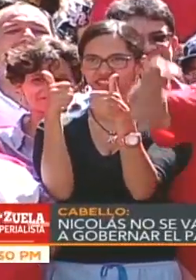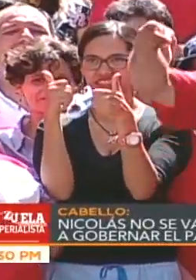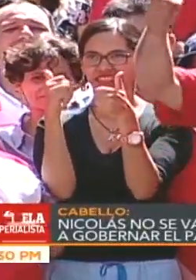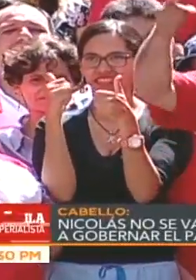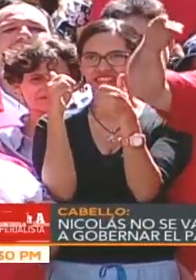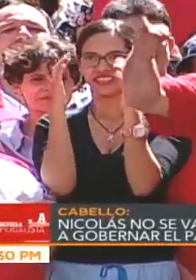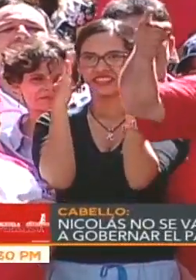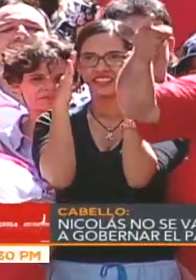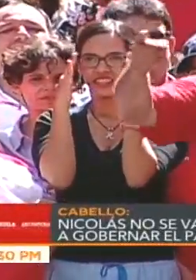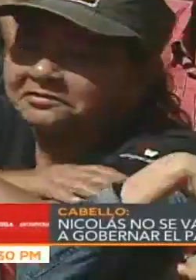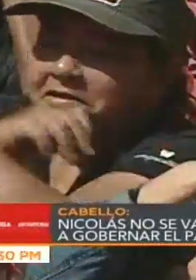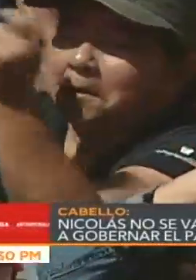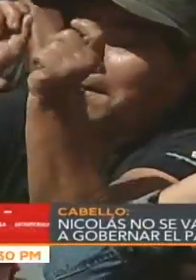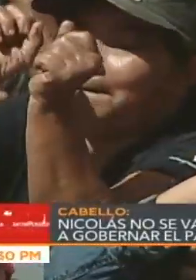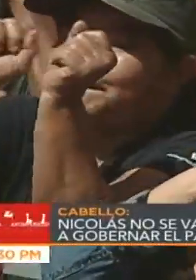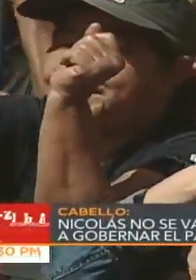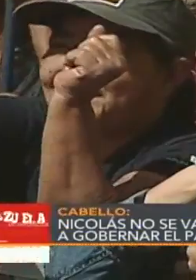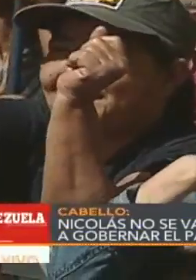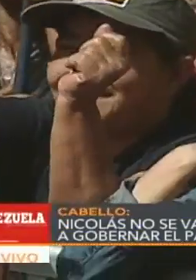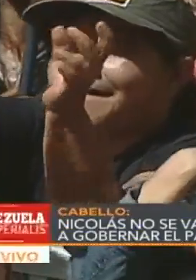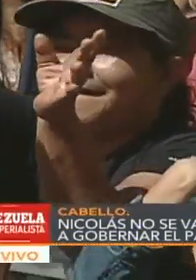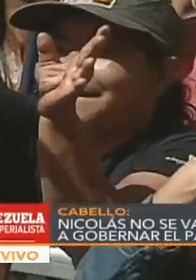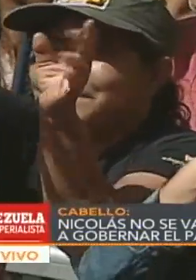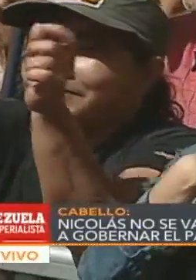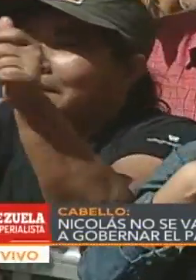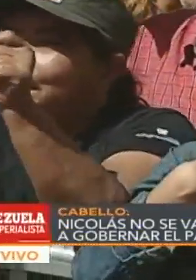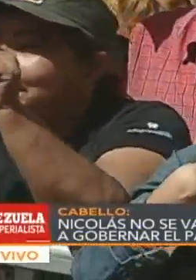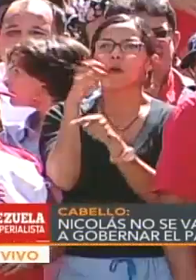que pase cerca de donde estén ellos.